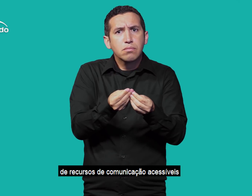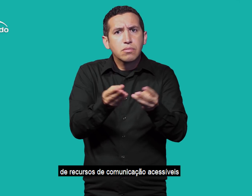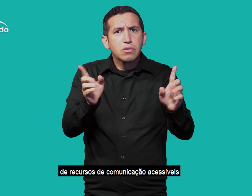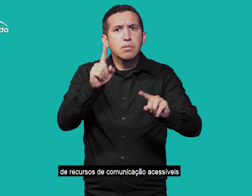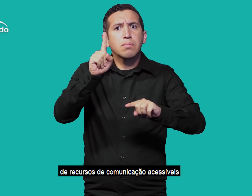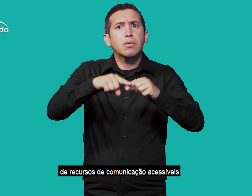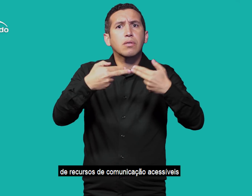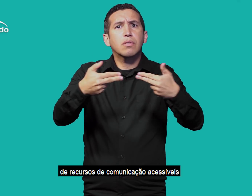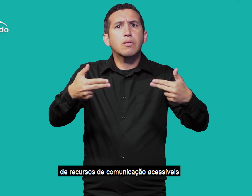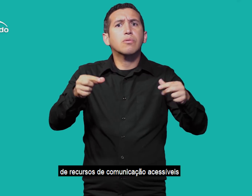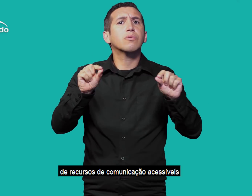acessíveis